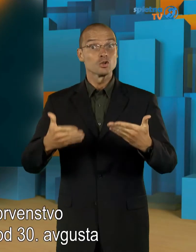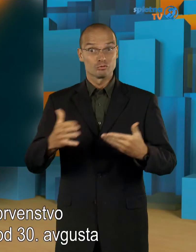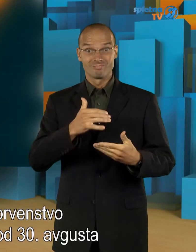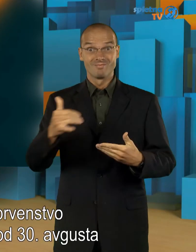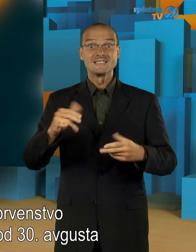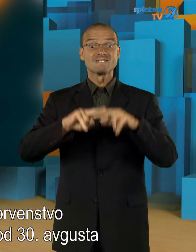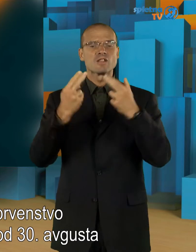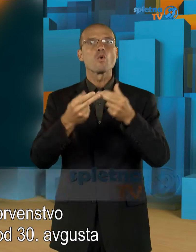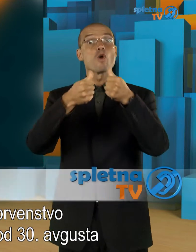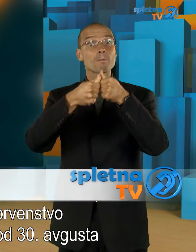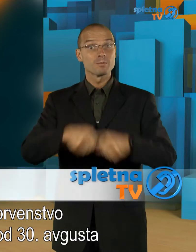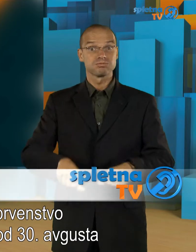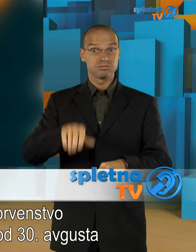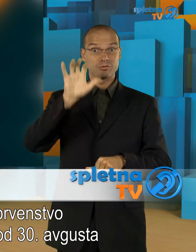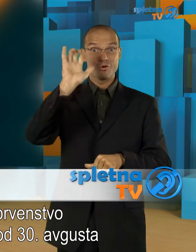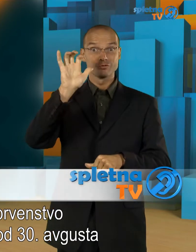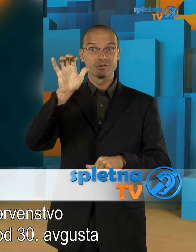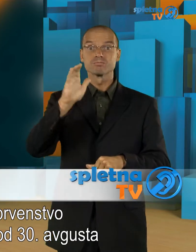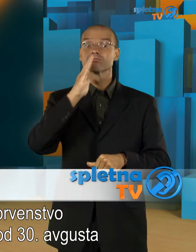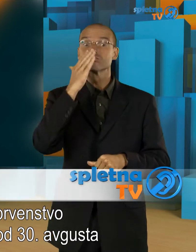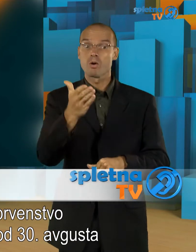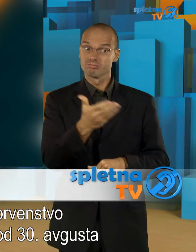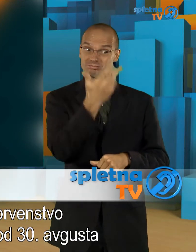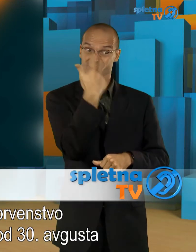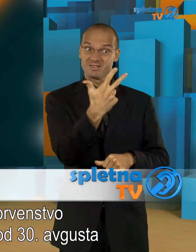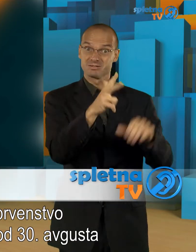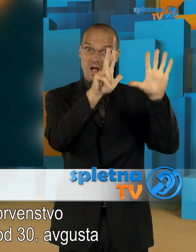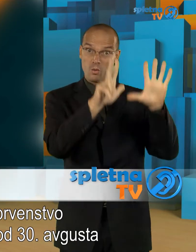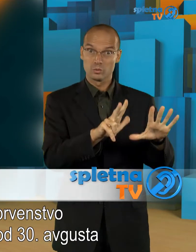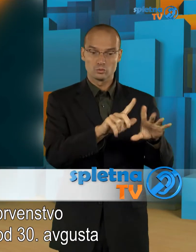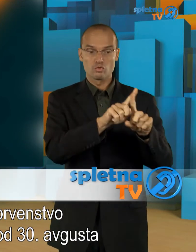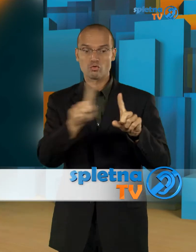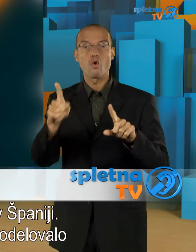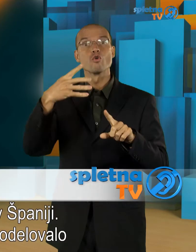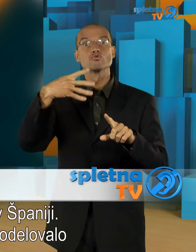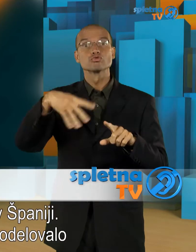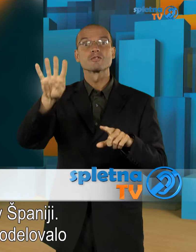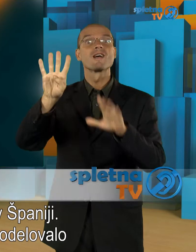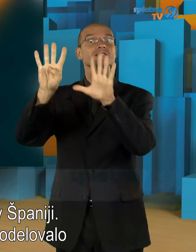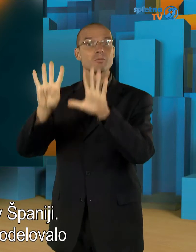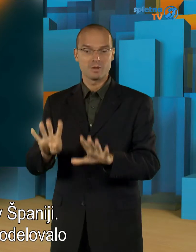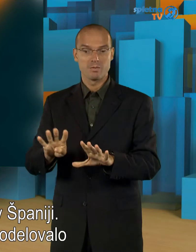Letošnje svetovno prvenstvo v košarki se bo odvijalo od 30. avgusta do 14. septembra v